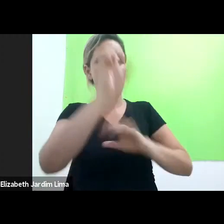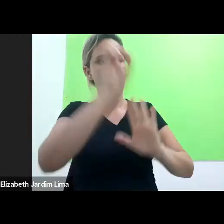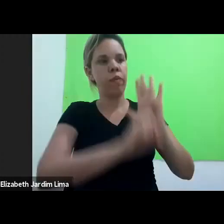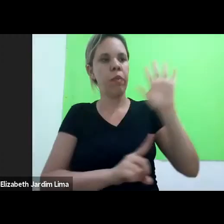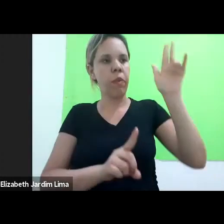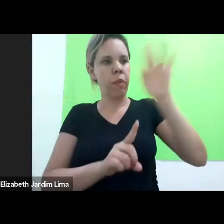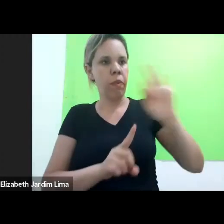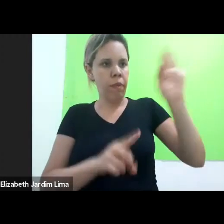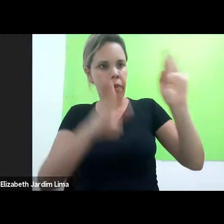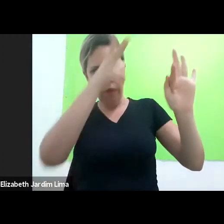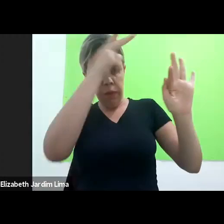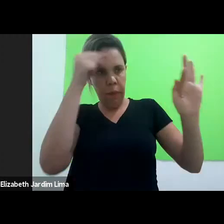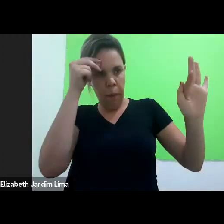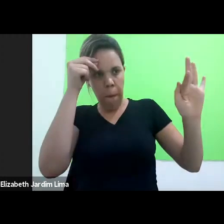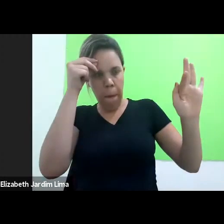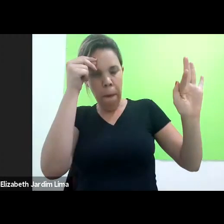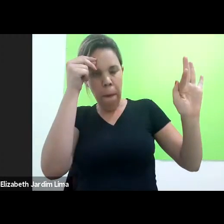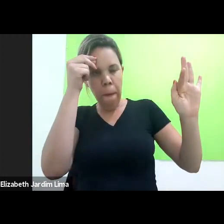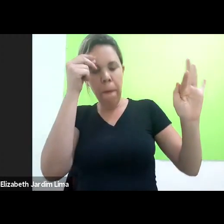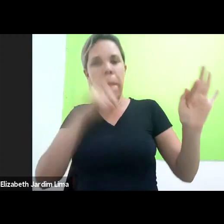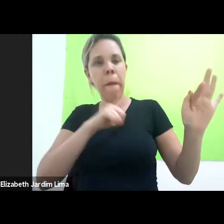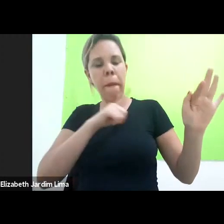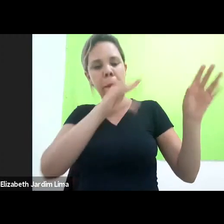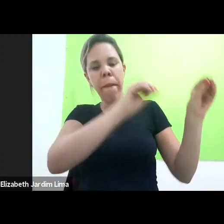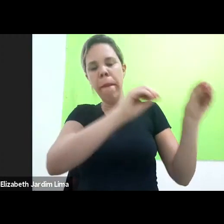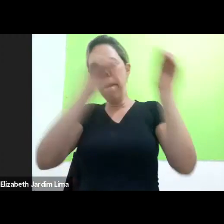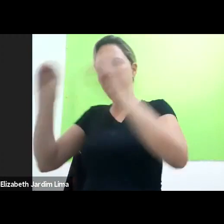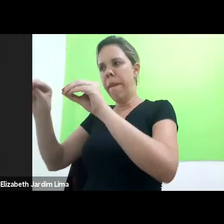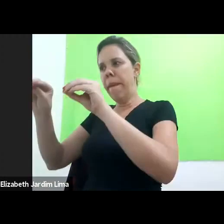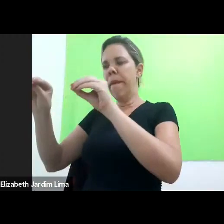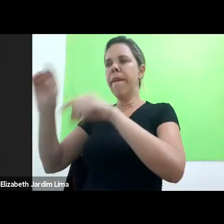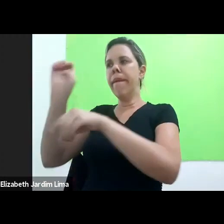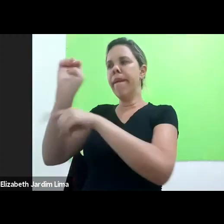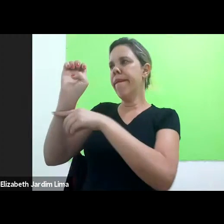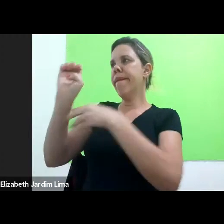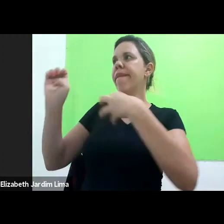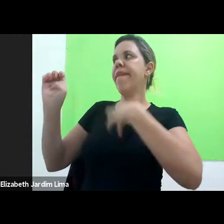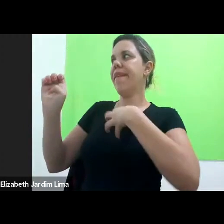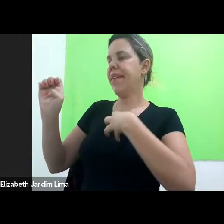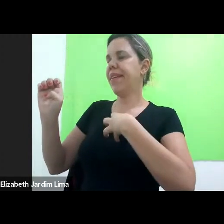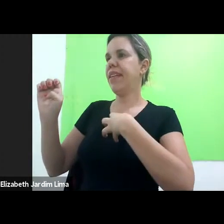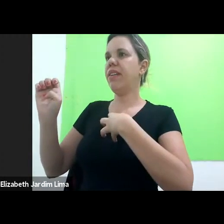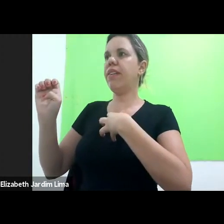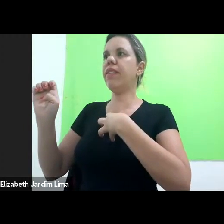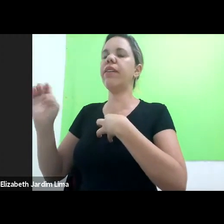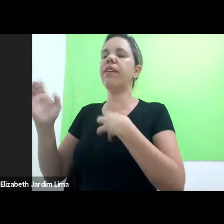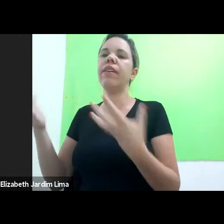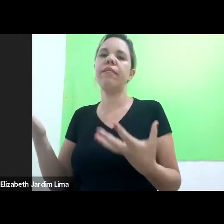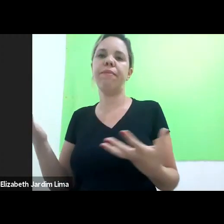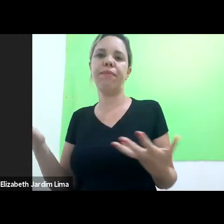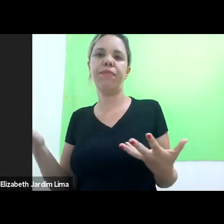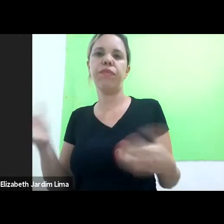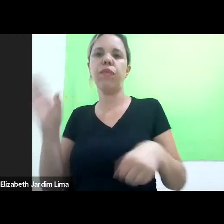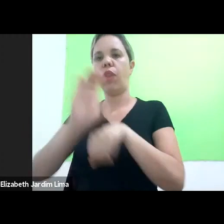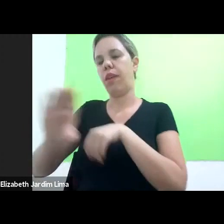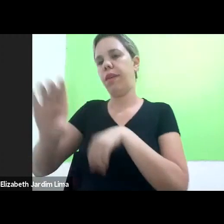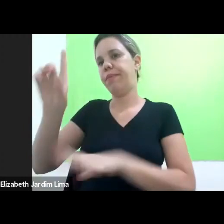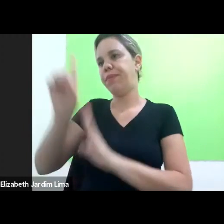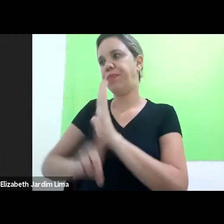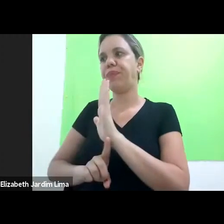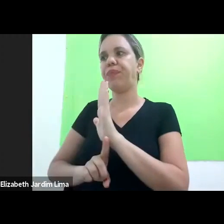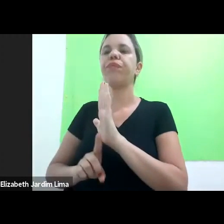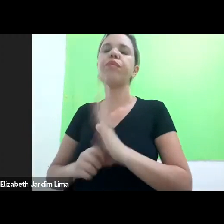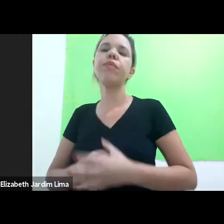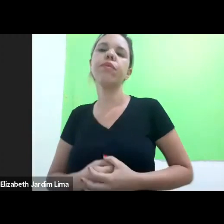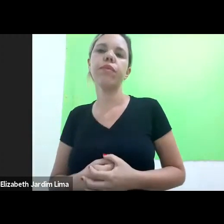pública. Tive que me mudar para Salvador, né, sair do sul da Bahia e ir para a capital, fazer o curso de Direito. E,